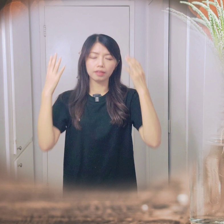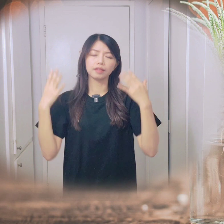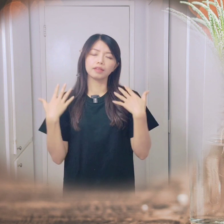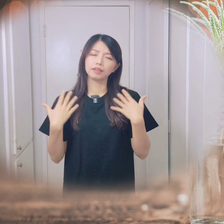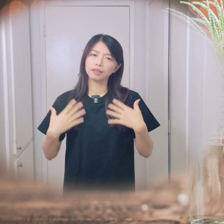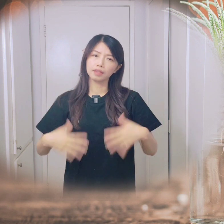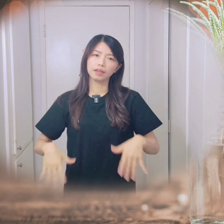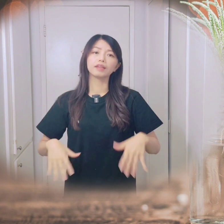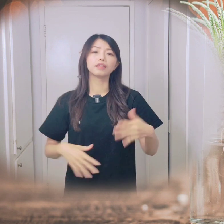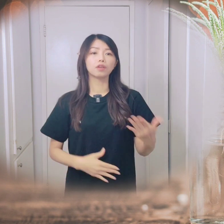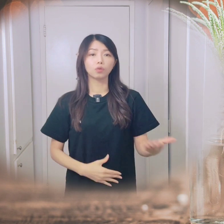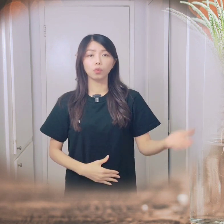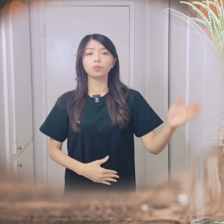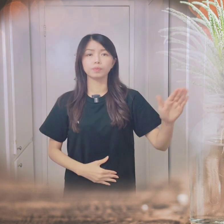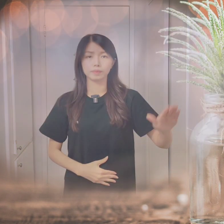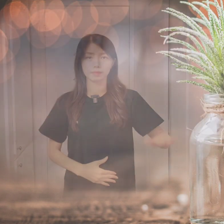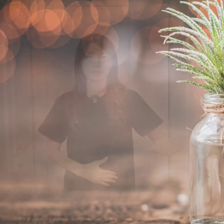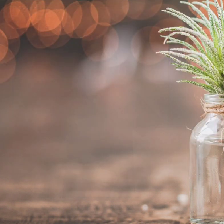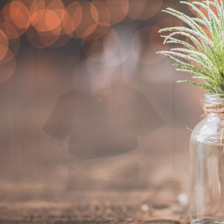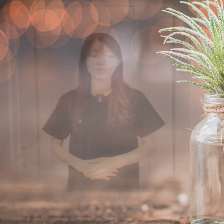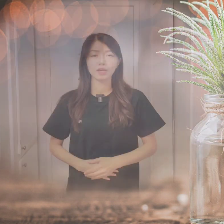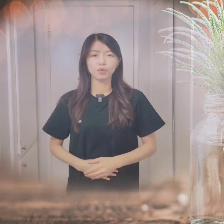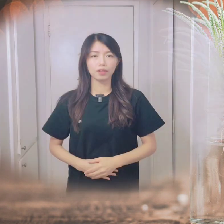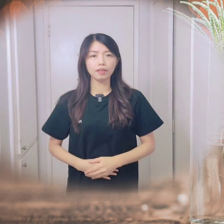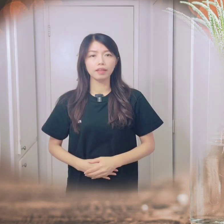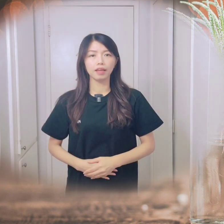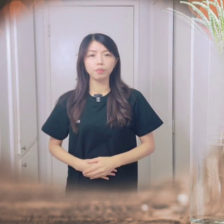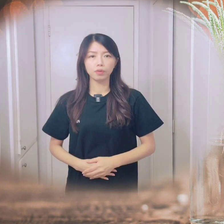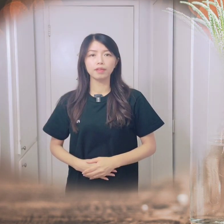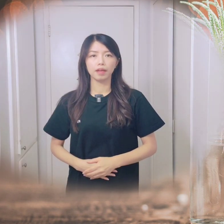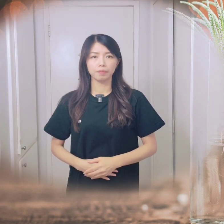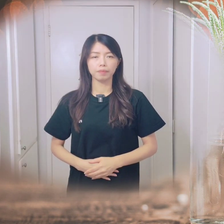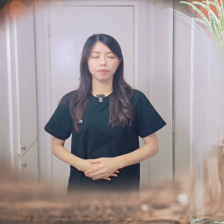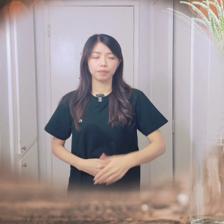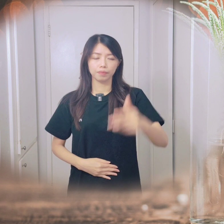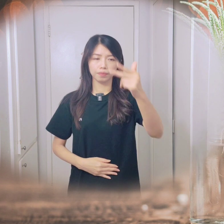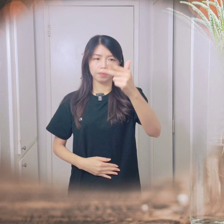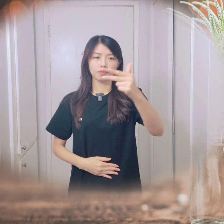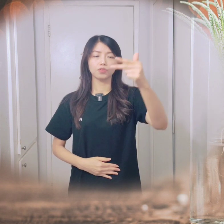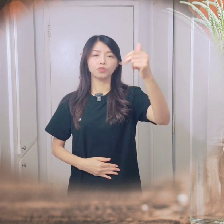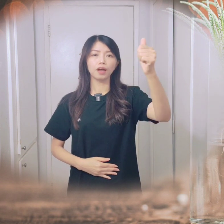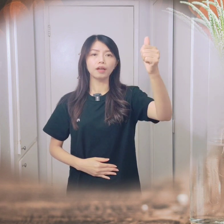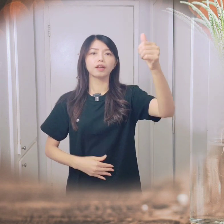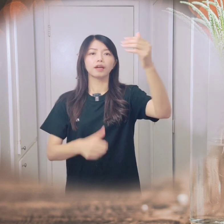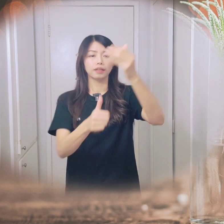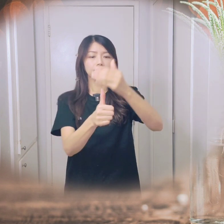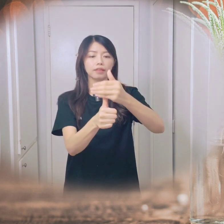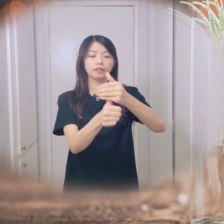고난에 지쳐도. 주께 묶인 나의 모든 삶.